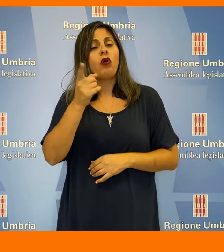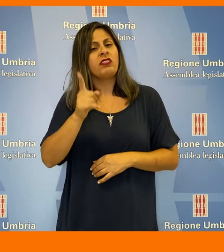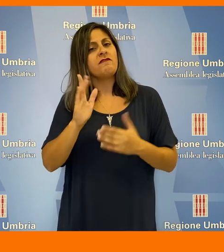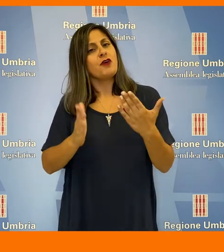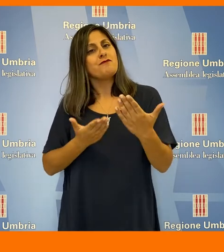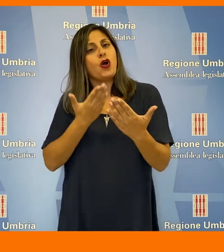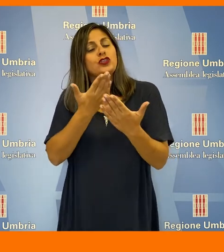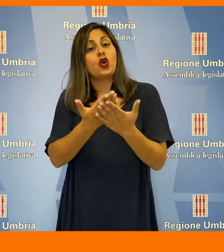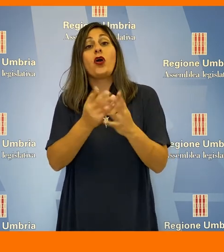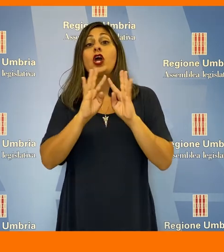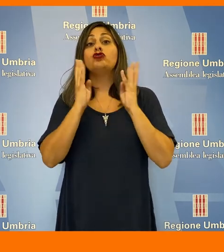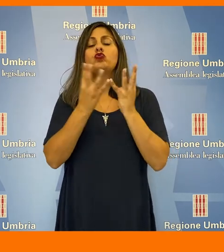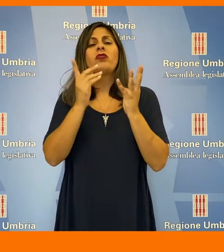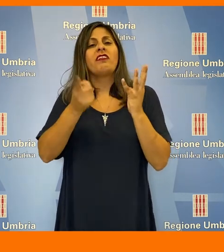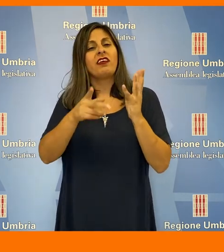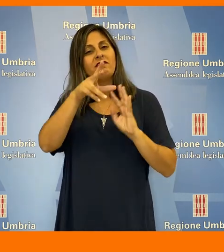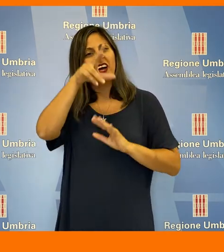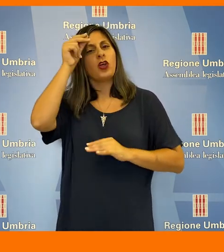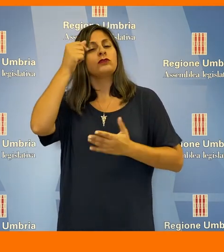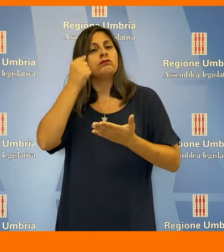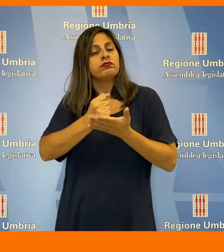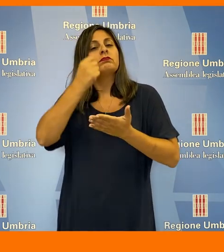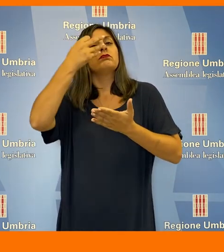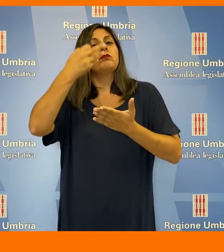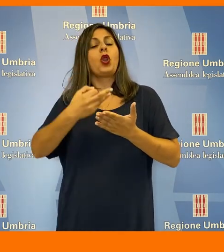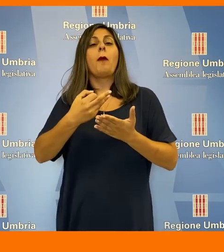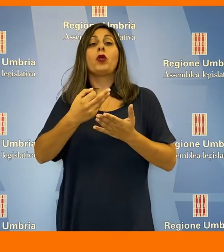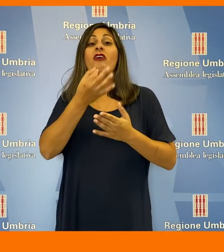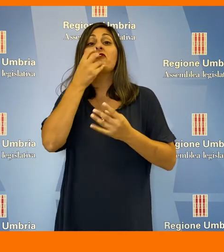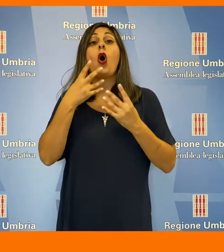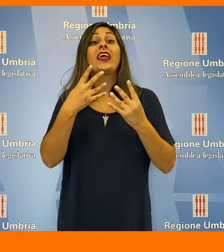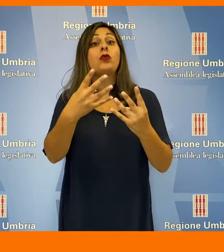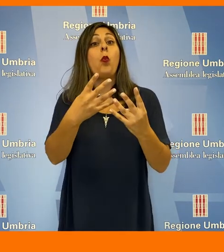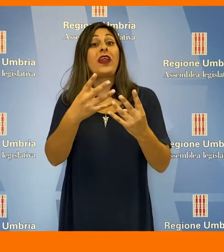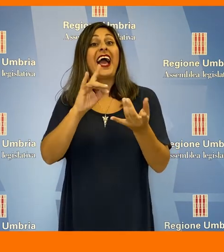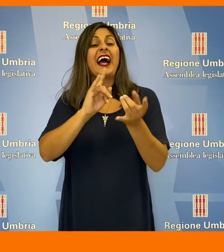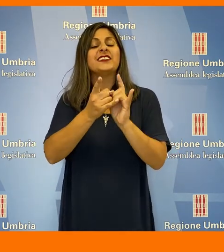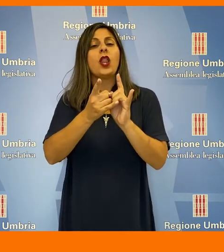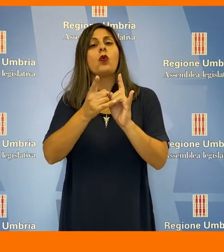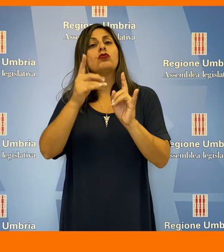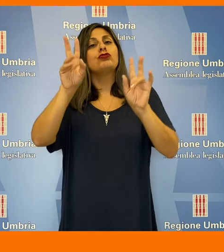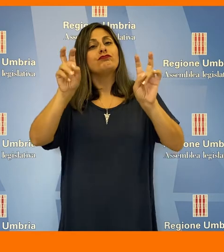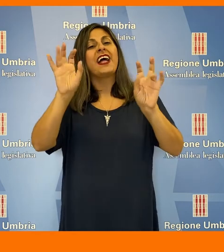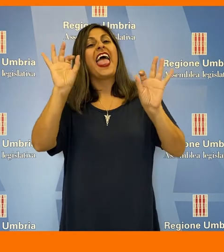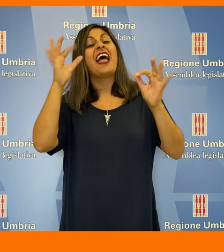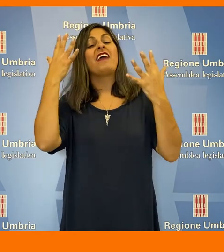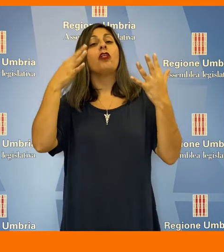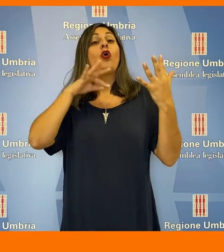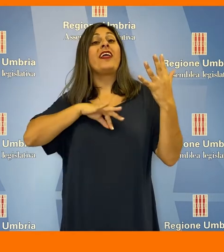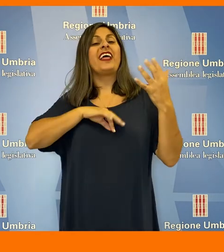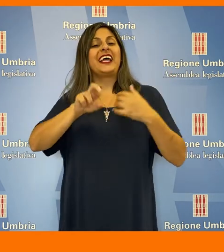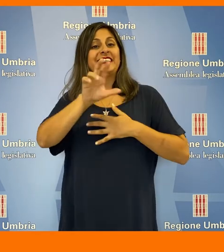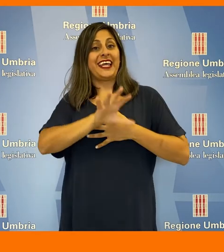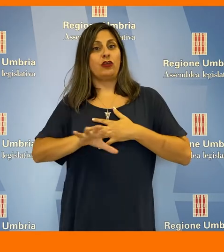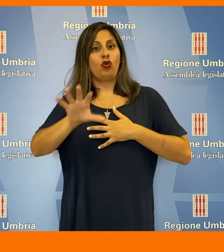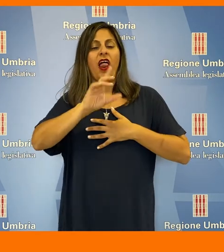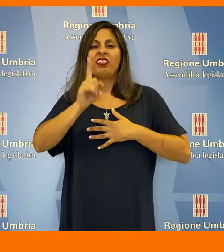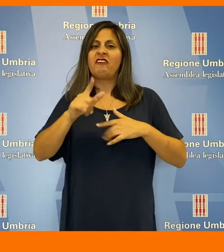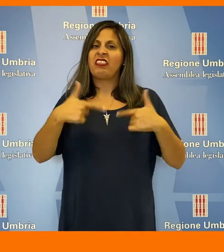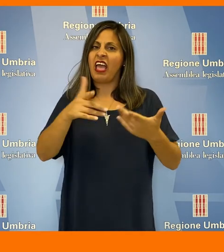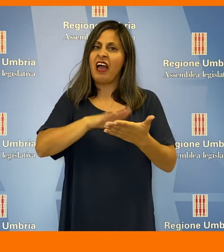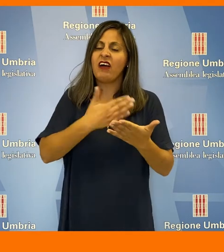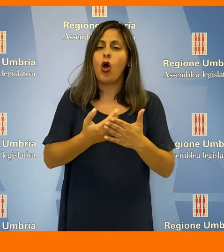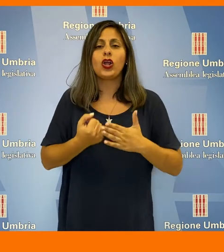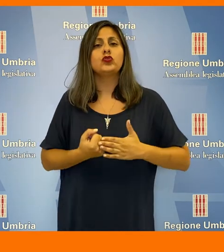una mozione per impegnare la Giunta a riconoscere la fioritura di Castelluccio come evento di interesse regionale da valorizzare